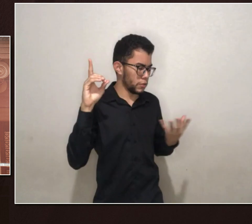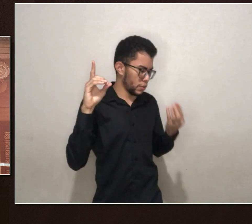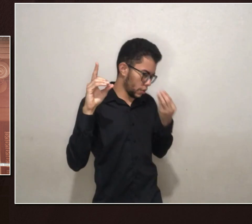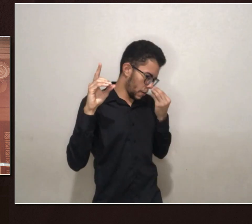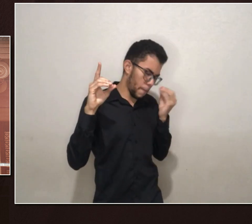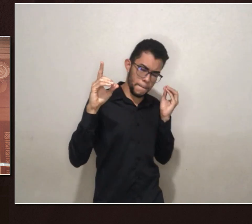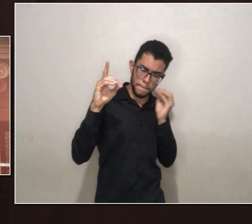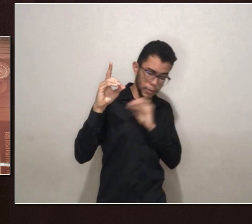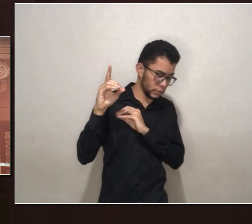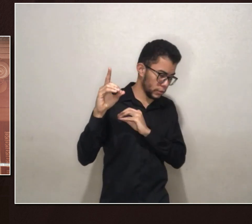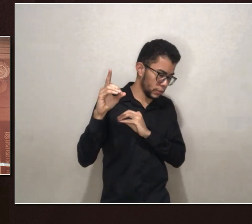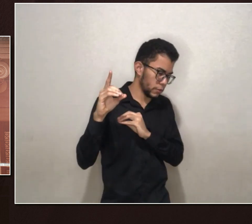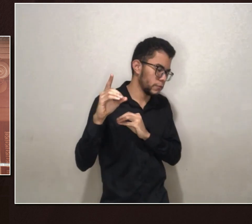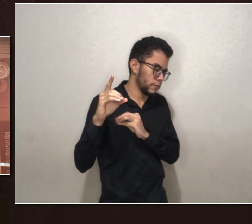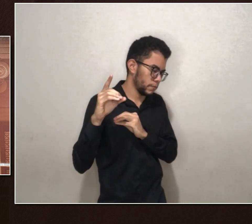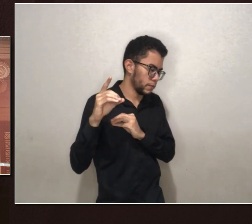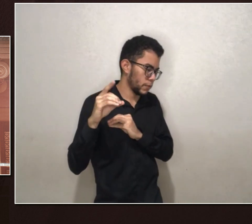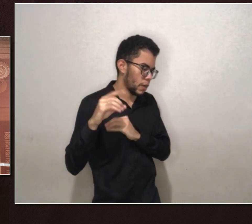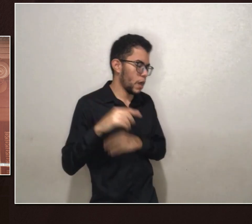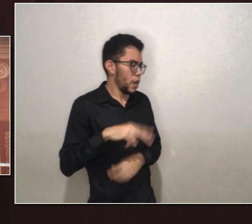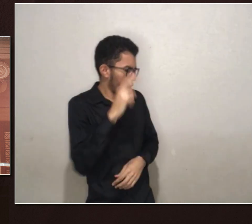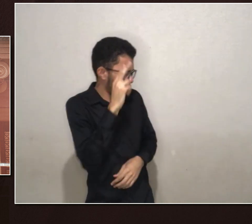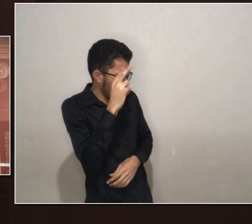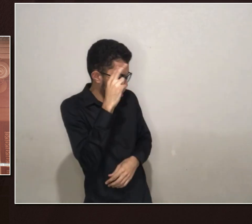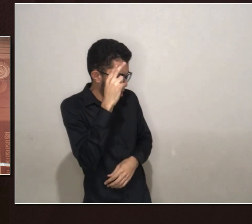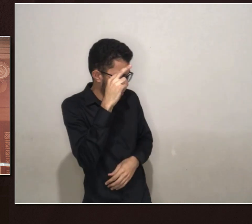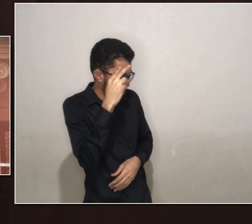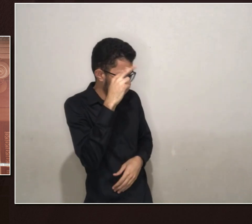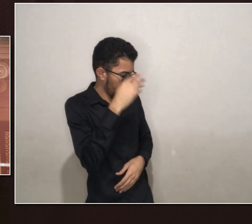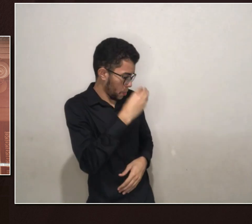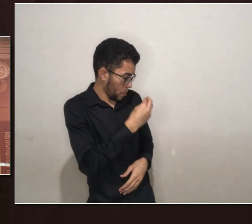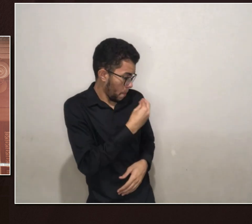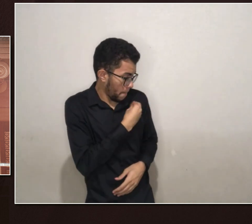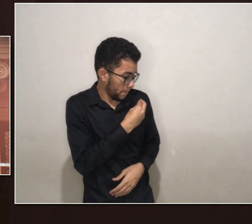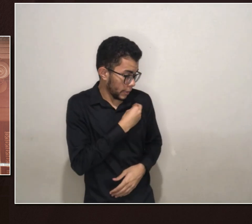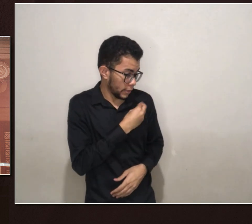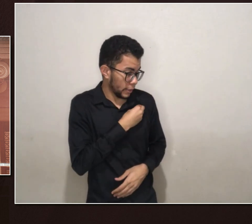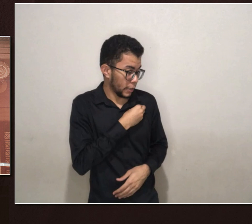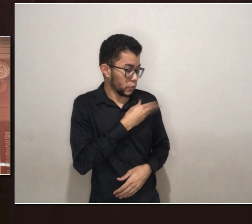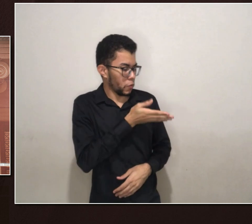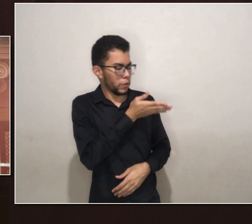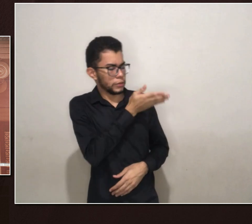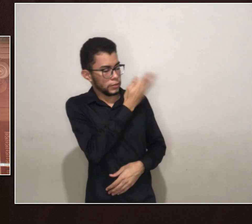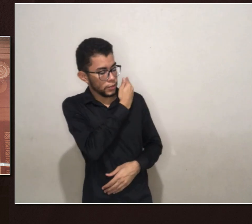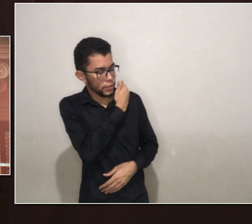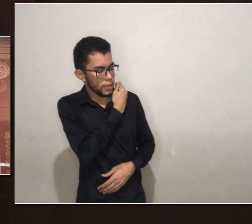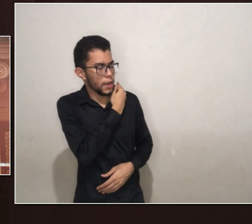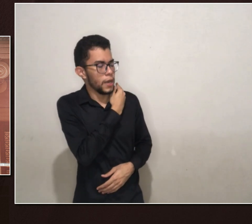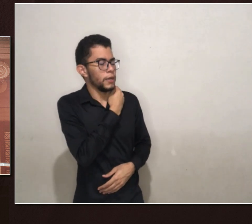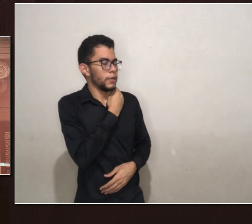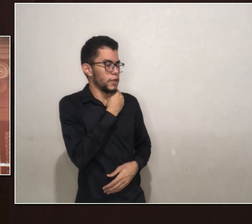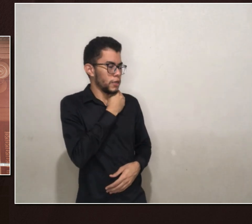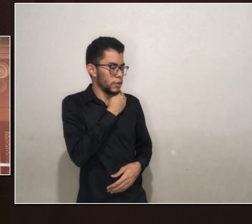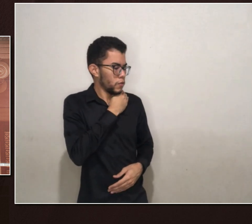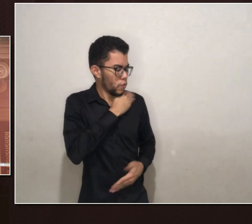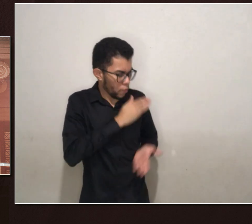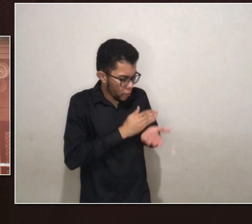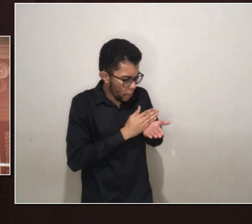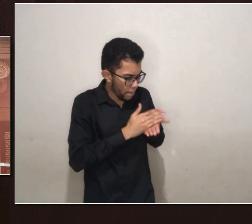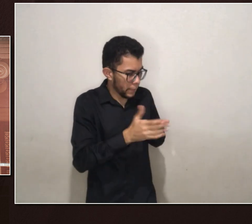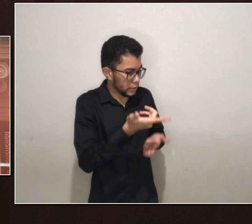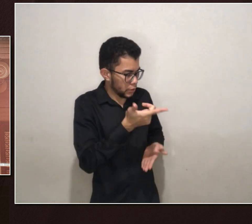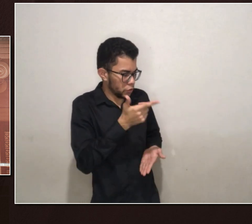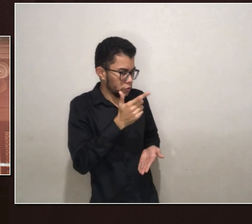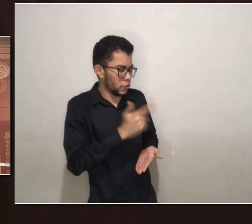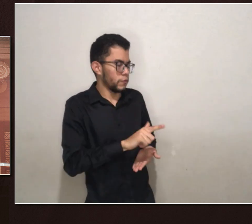caíste, arrepende-te e volta à prática das primeiras obras, se não, venho a ti